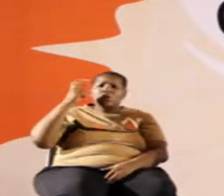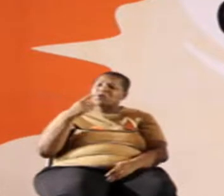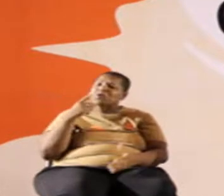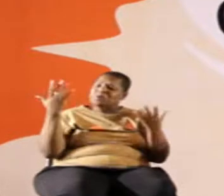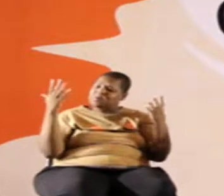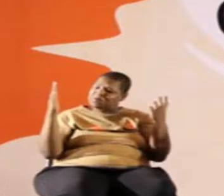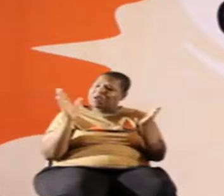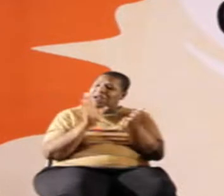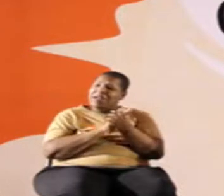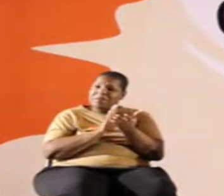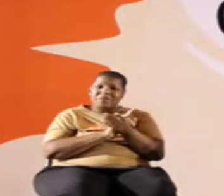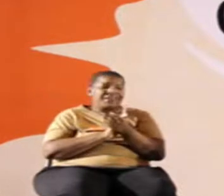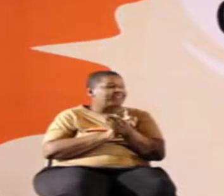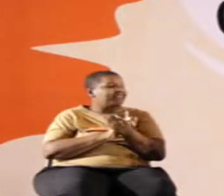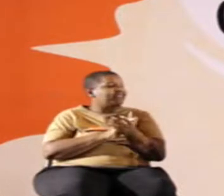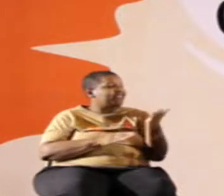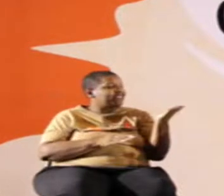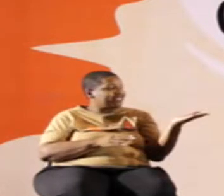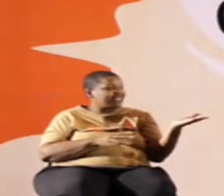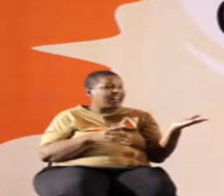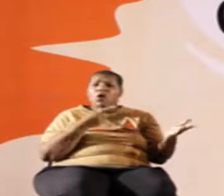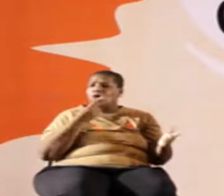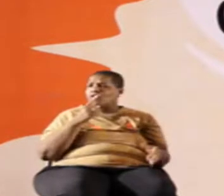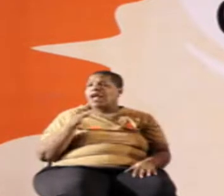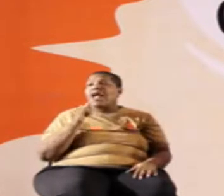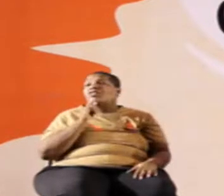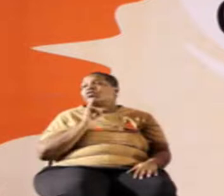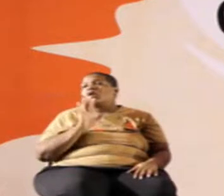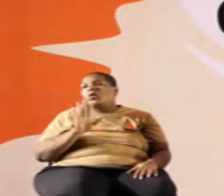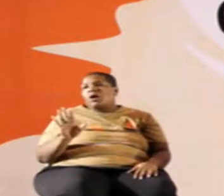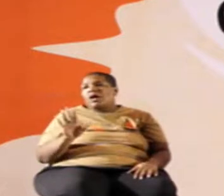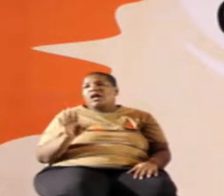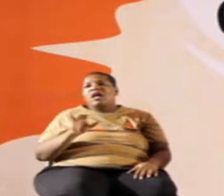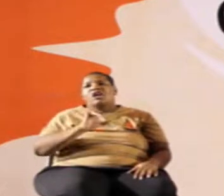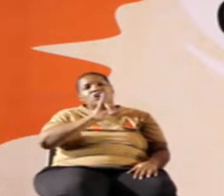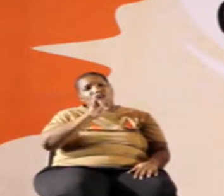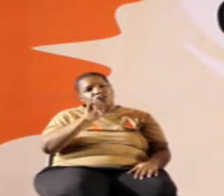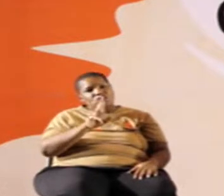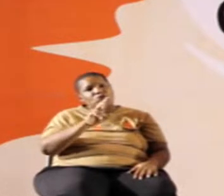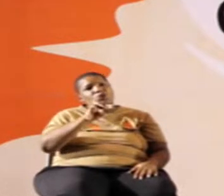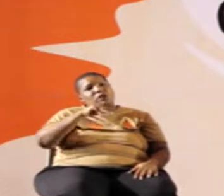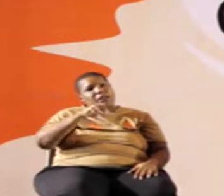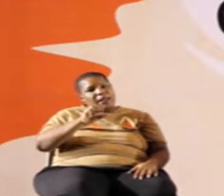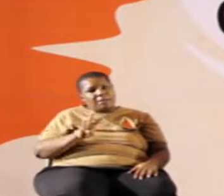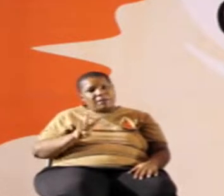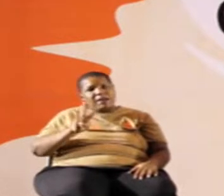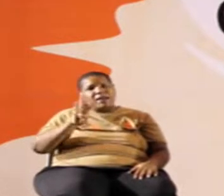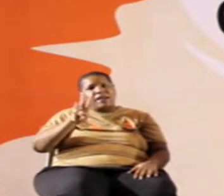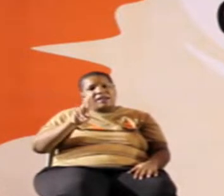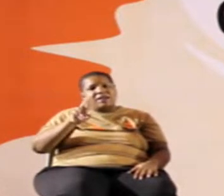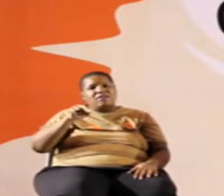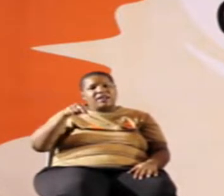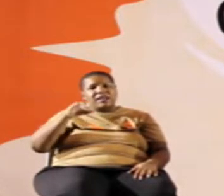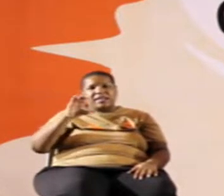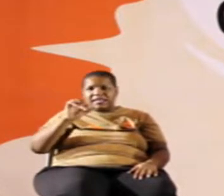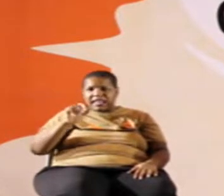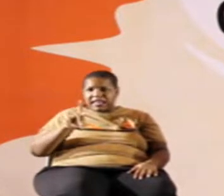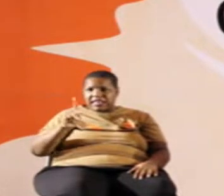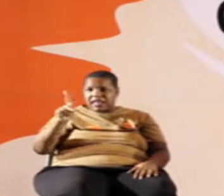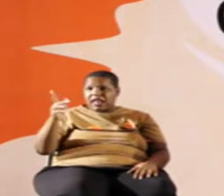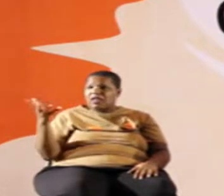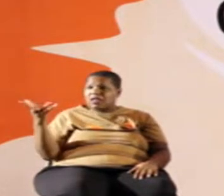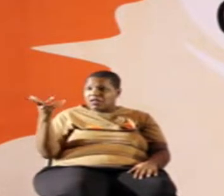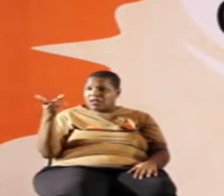Parabéns. Pois é, então, você vê que não foi por acaso que Jurema Werneck tão